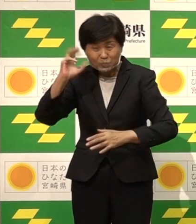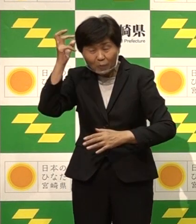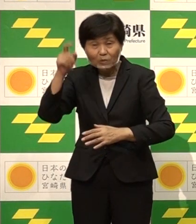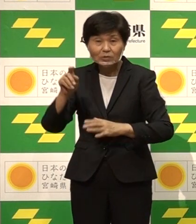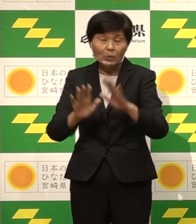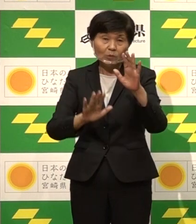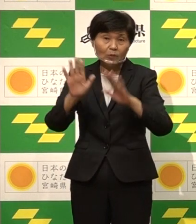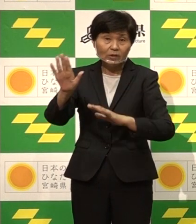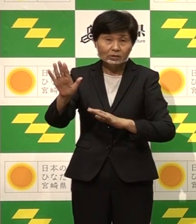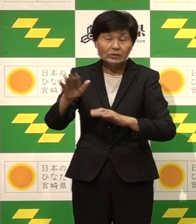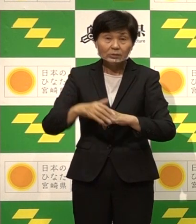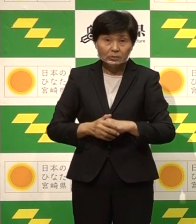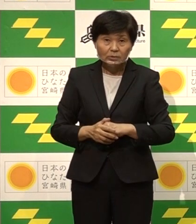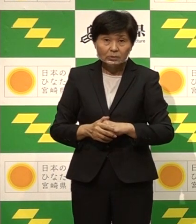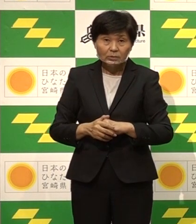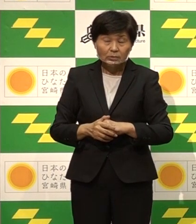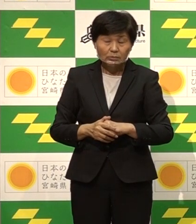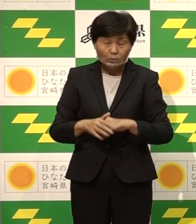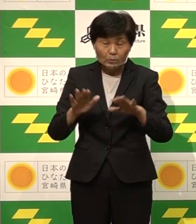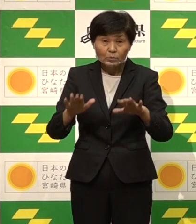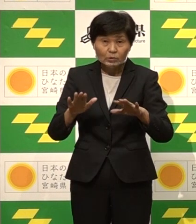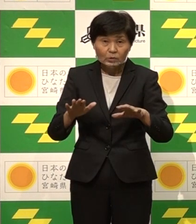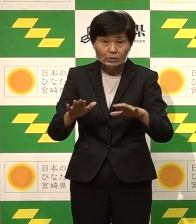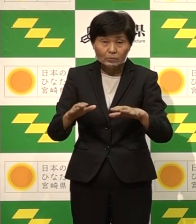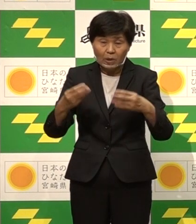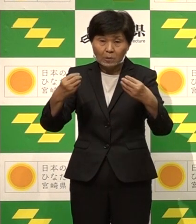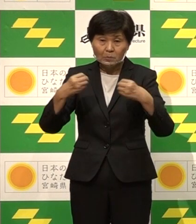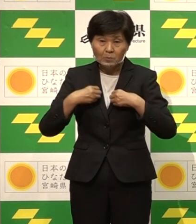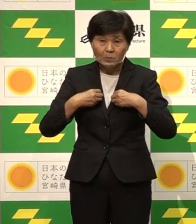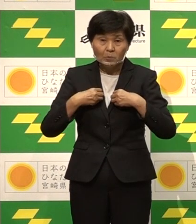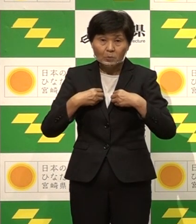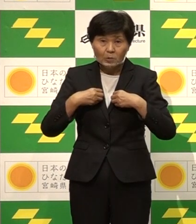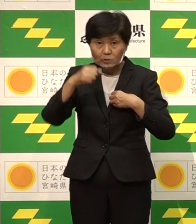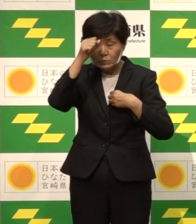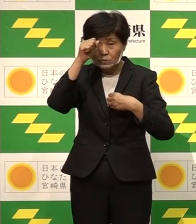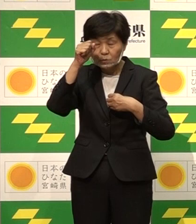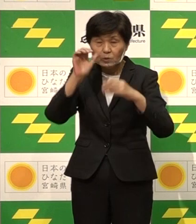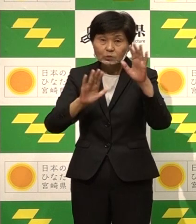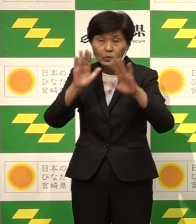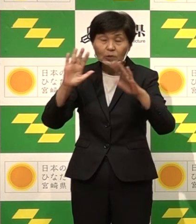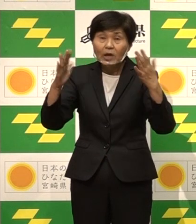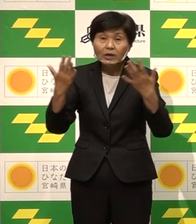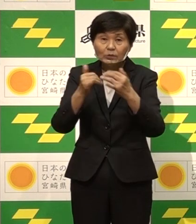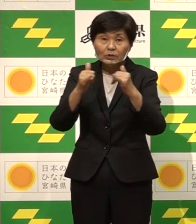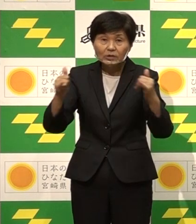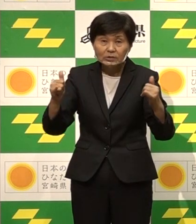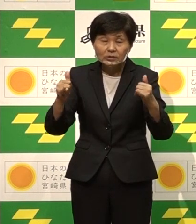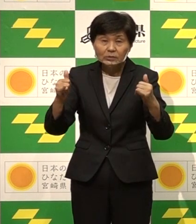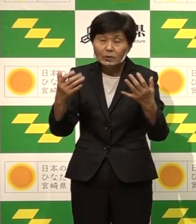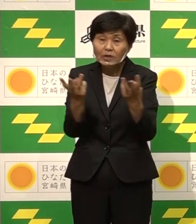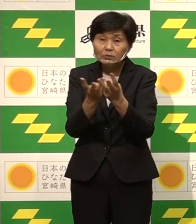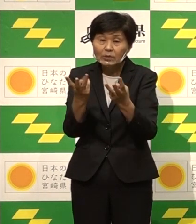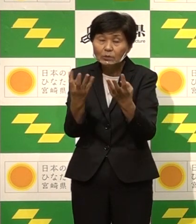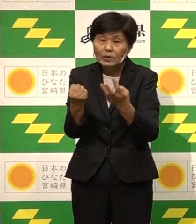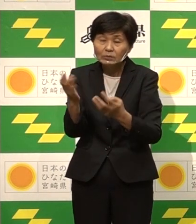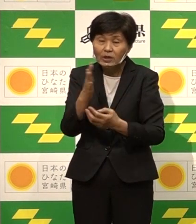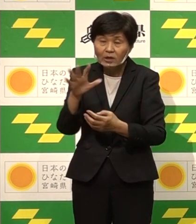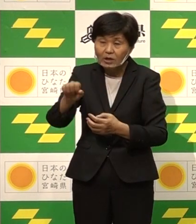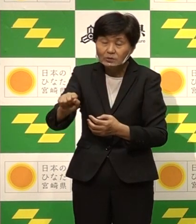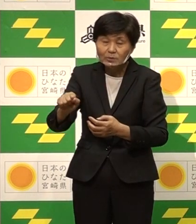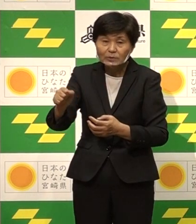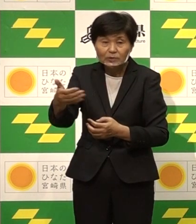感染者の中で無症状の割合っていうのは実際どれくらいあるのかなというのは把握されていますでしょうか。 は